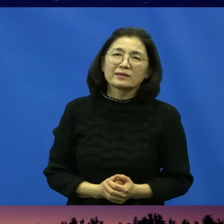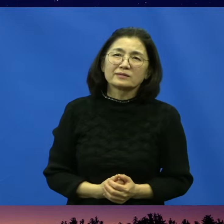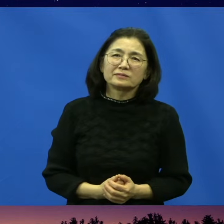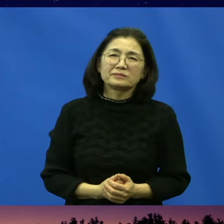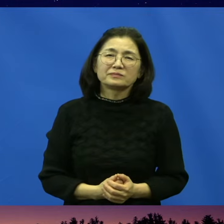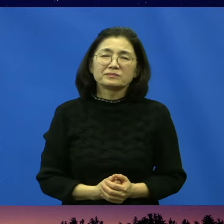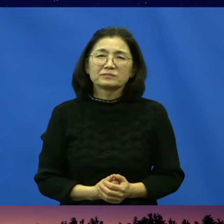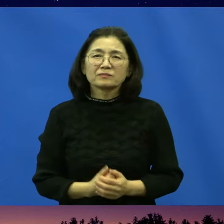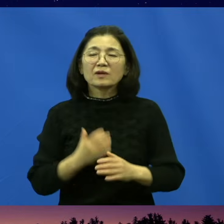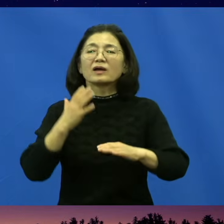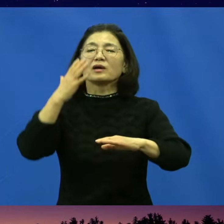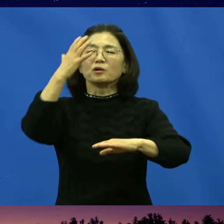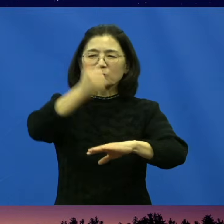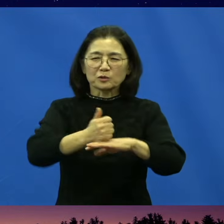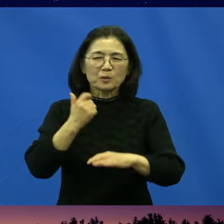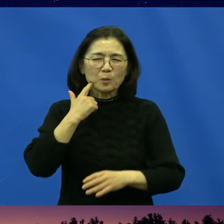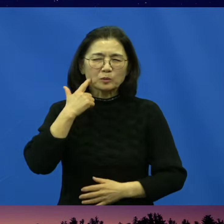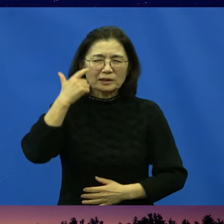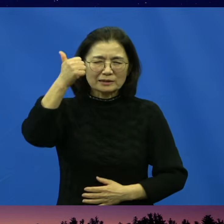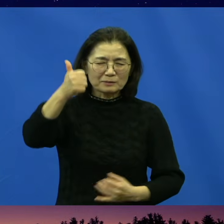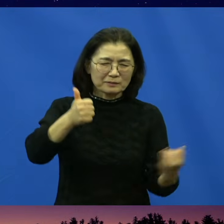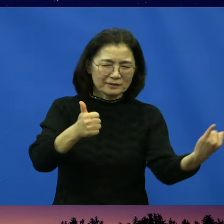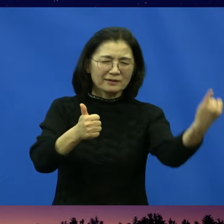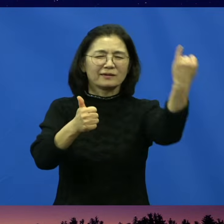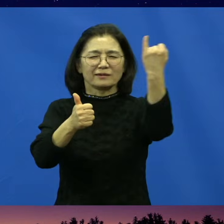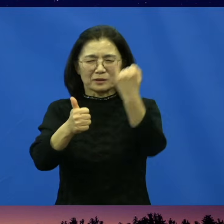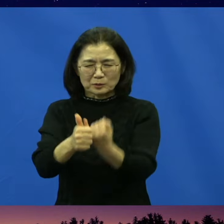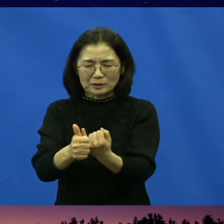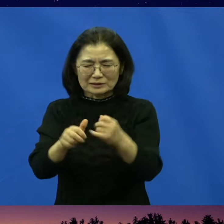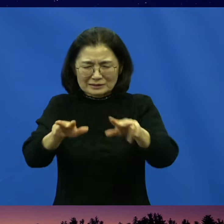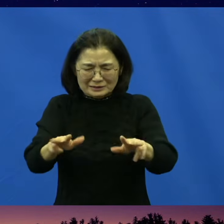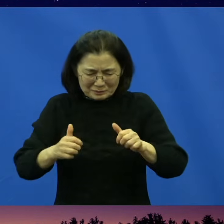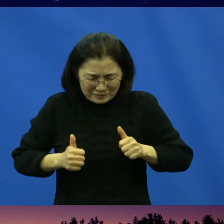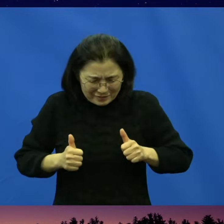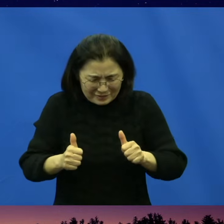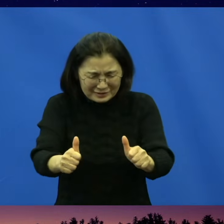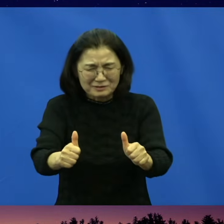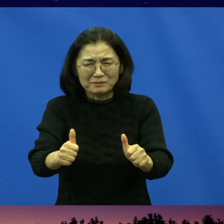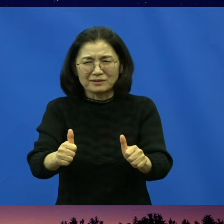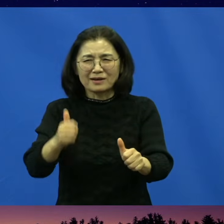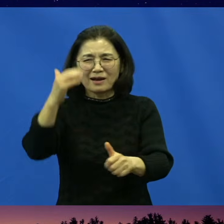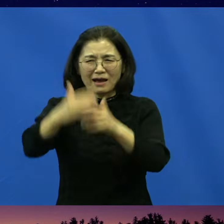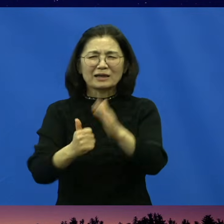그래서 결국에 결혼을 해서 이제 열심히 사역하고 계신데요.